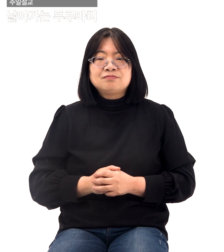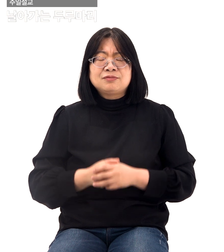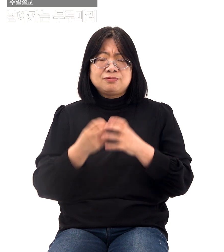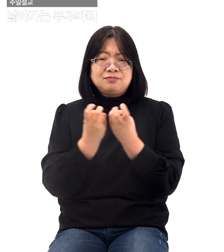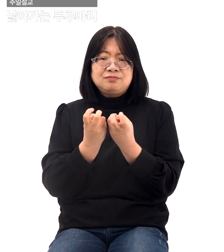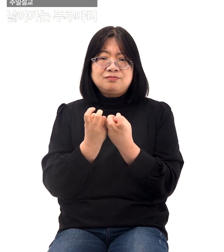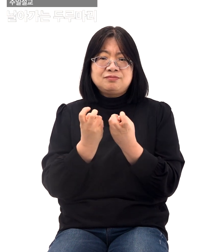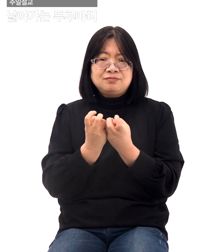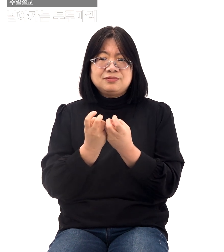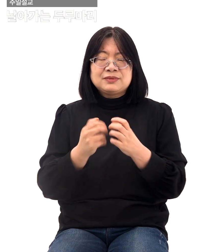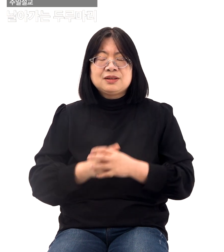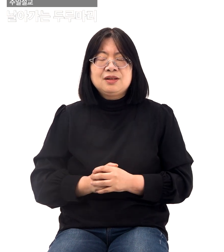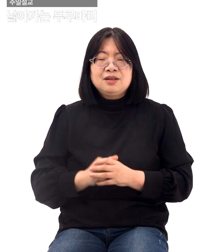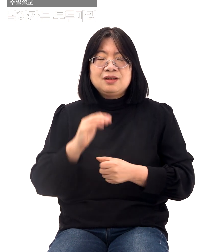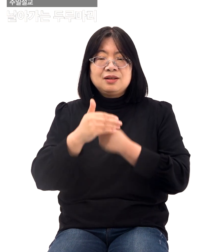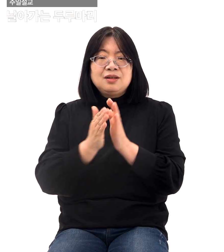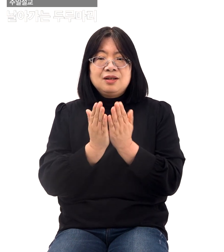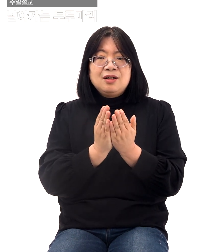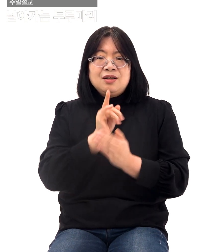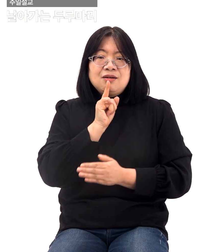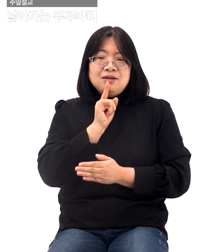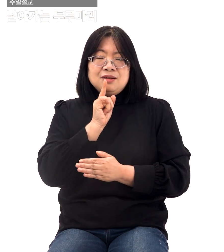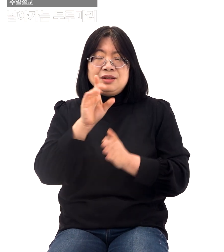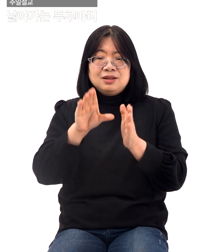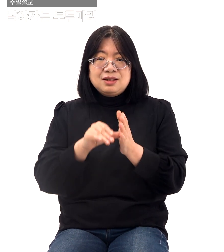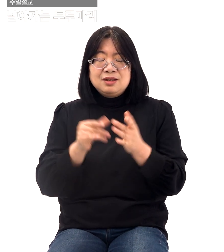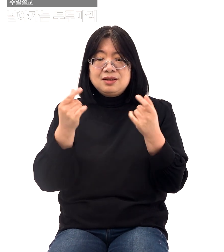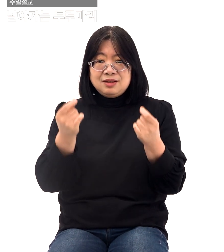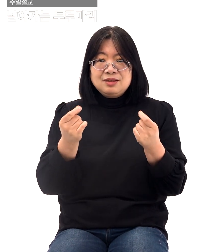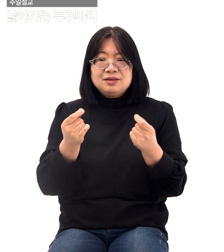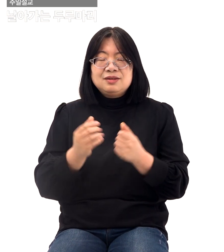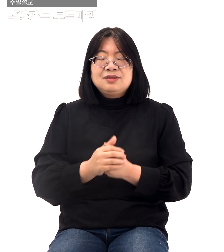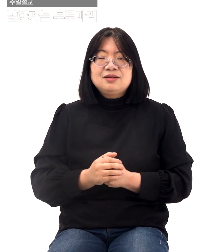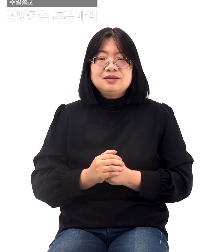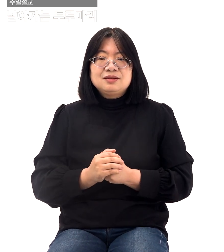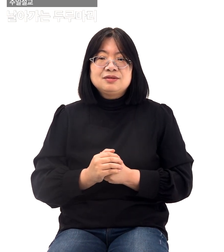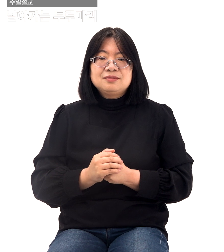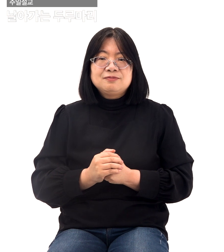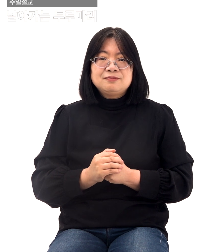어쩌겠어요? 성경도 얘기하고 시대가 그런 걸.